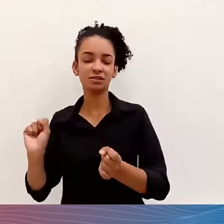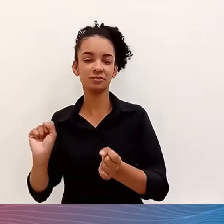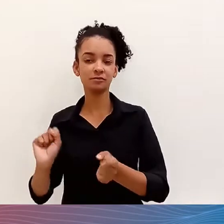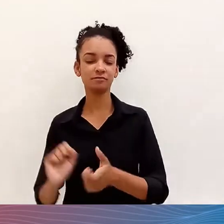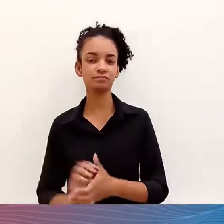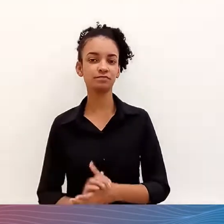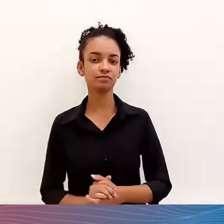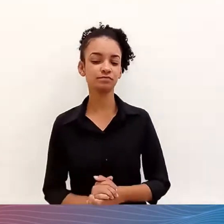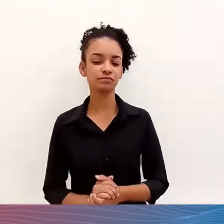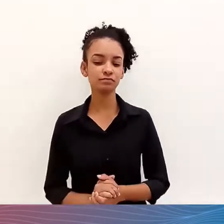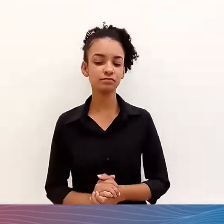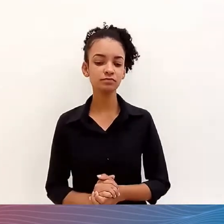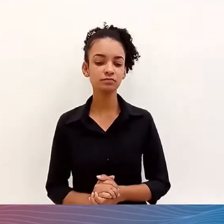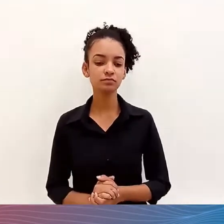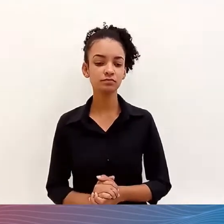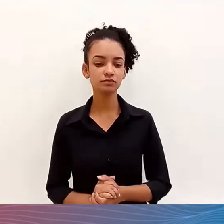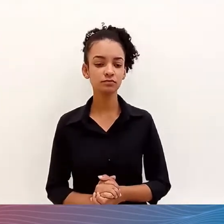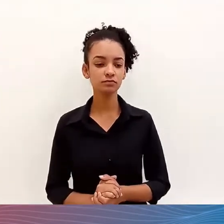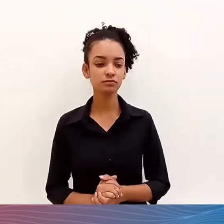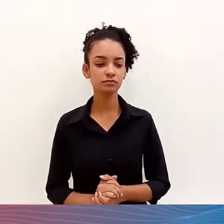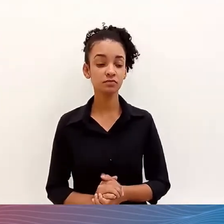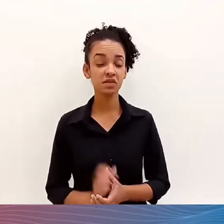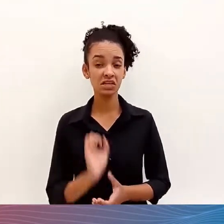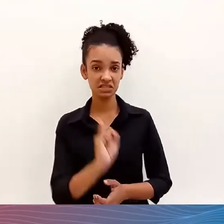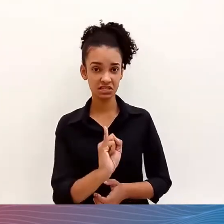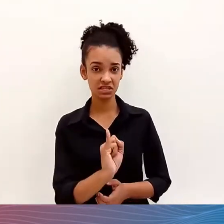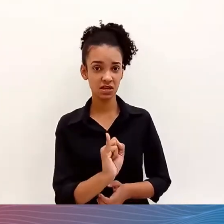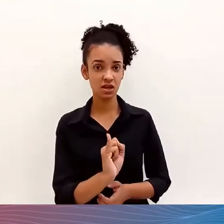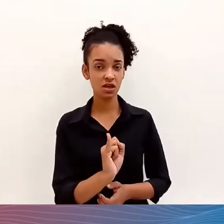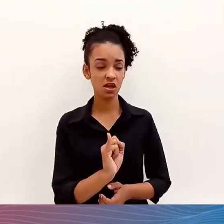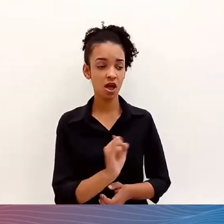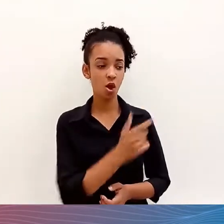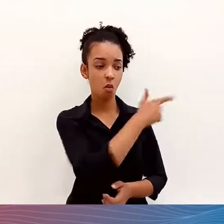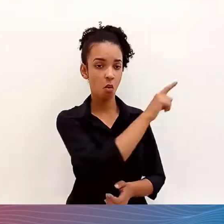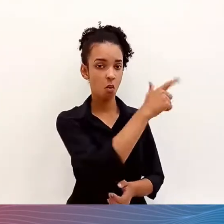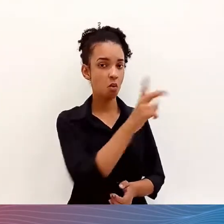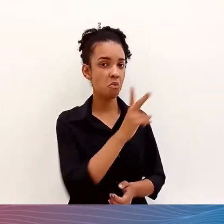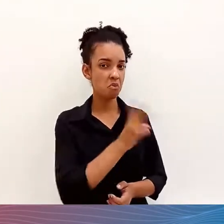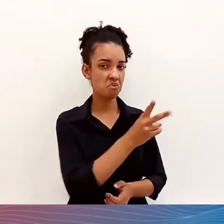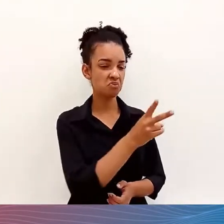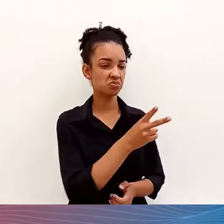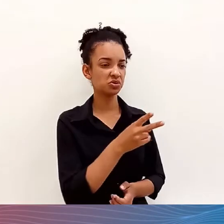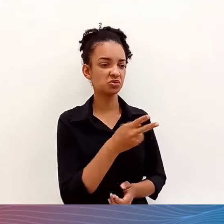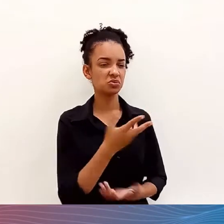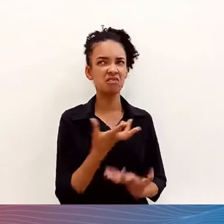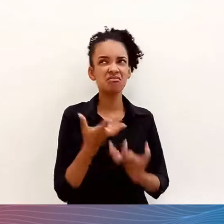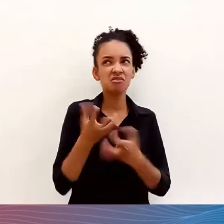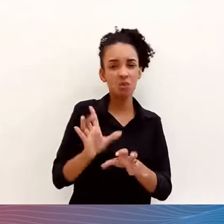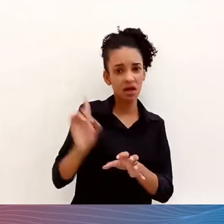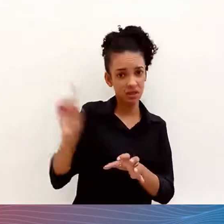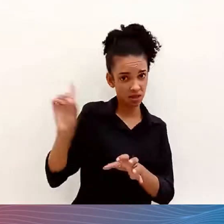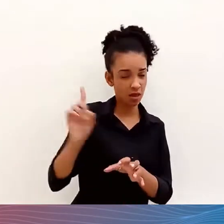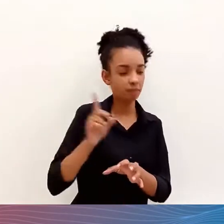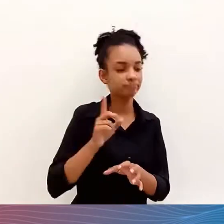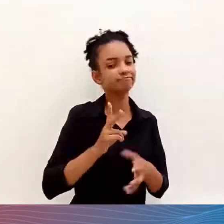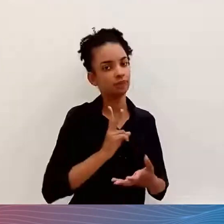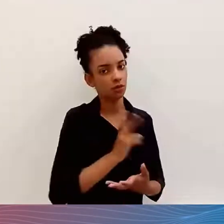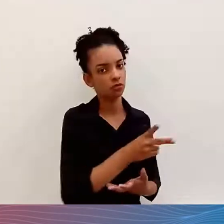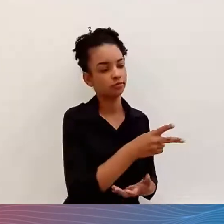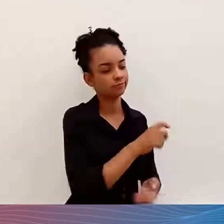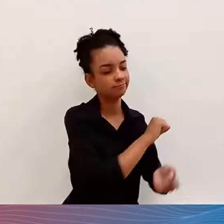morte. Ao saíres, ó Deus, à frente do teu povo, ao avançares pelo deserto, tremeu a terra. Também os